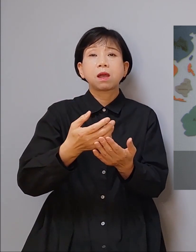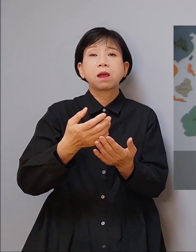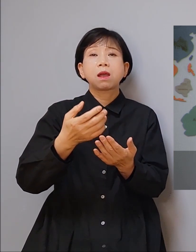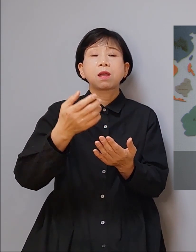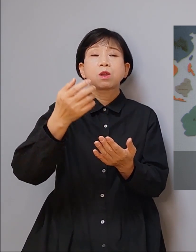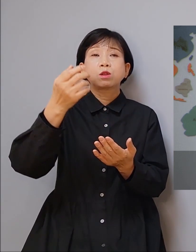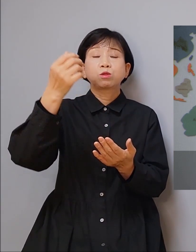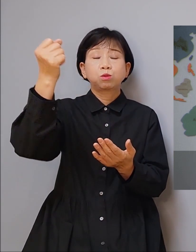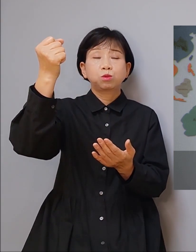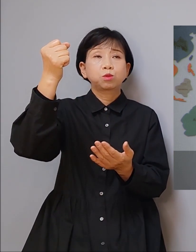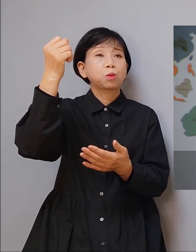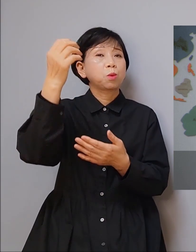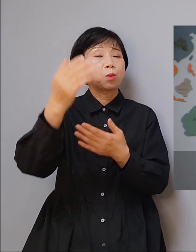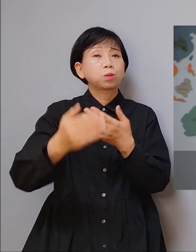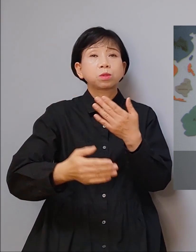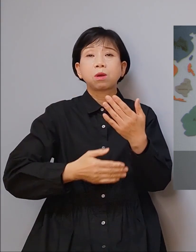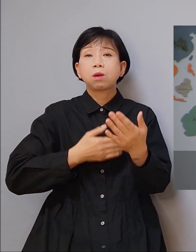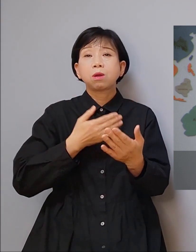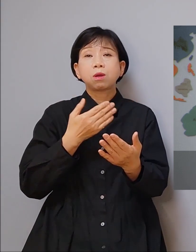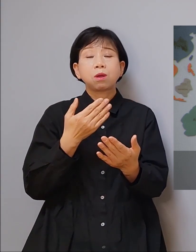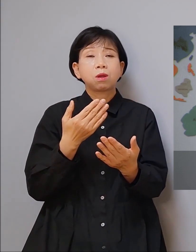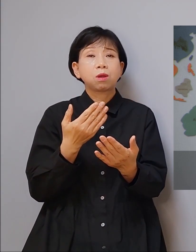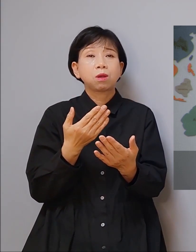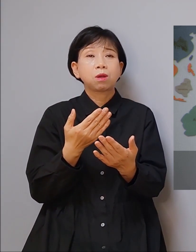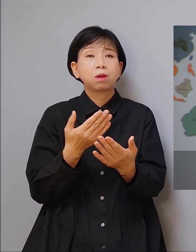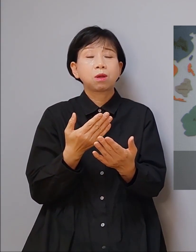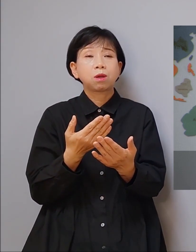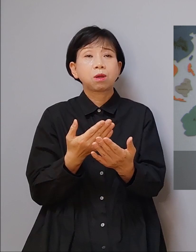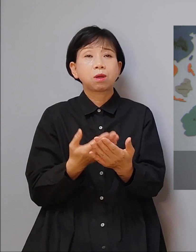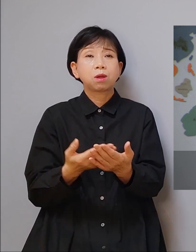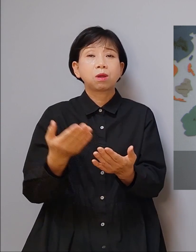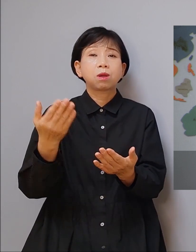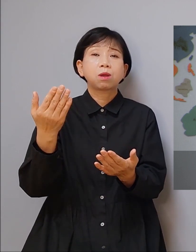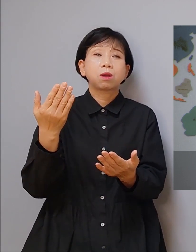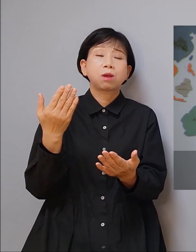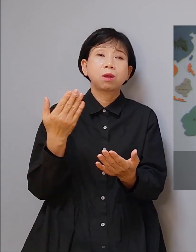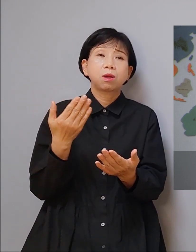찬양을 받아 주소서.